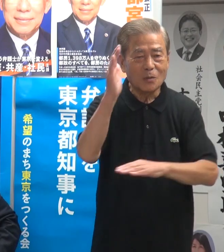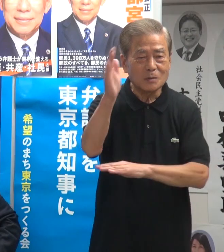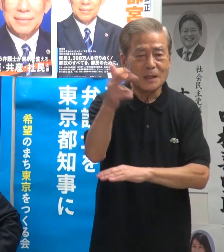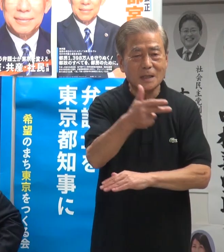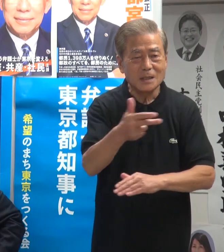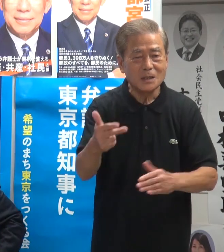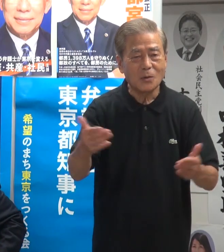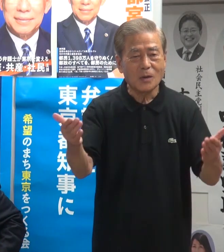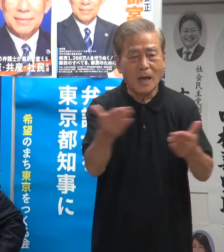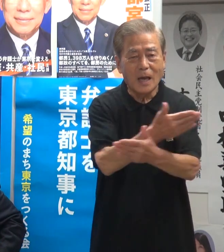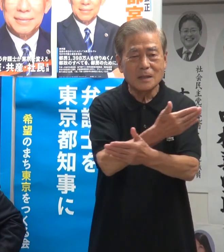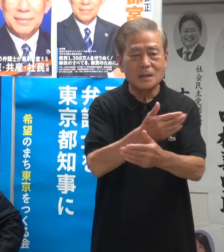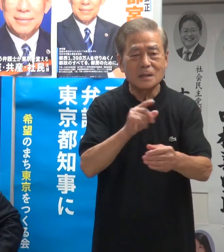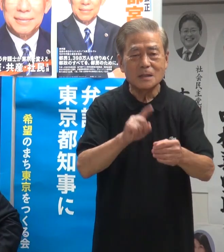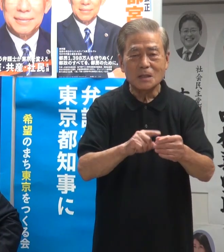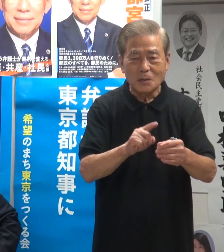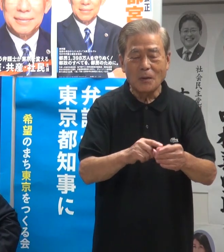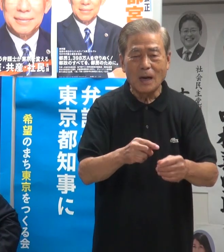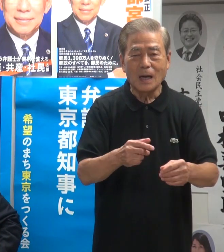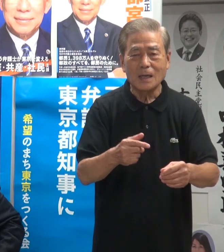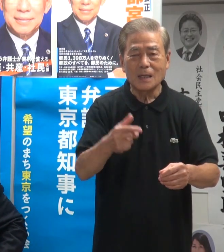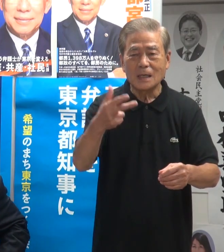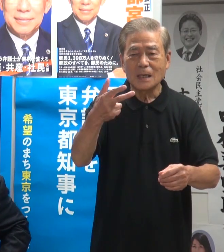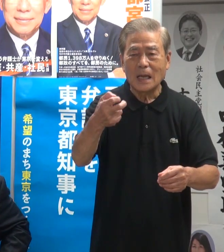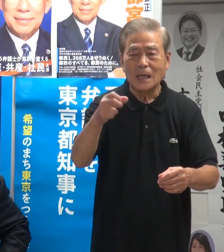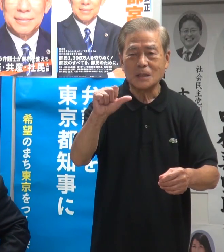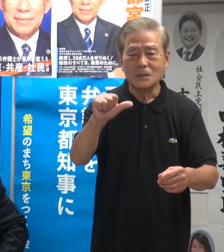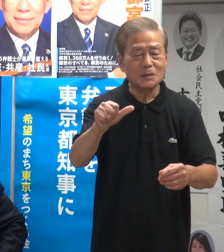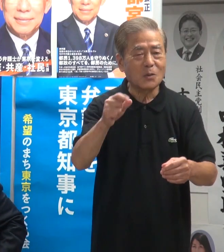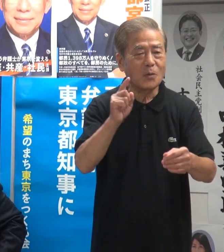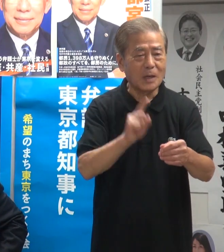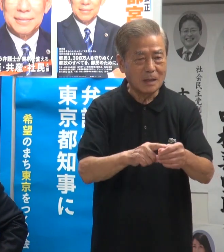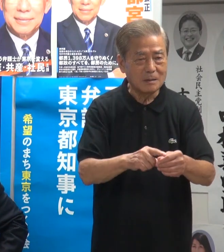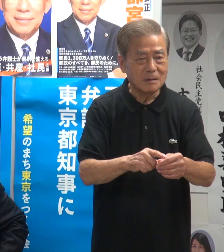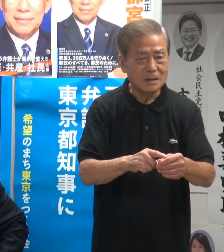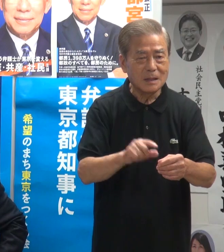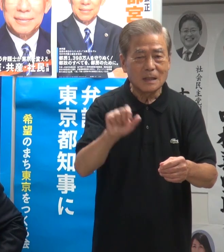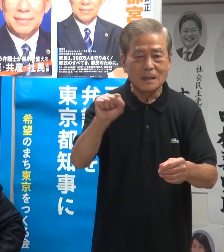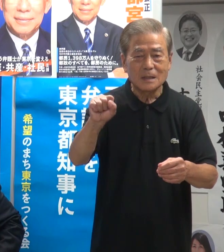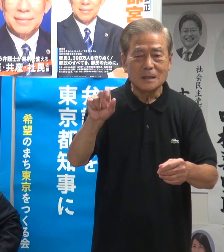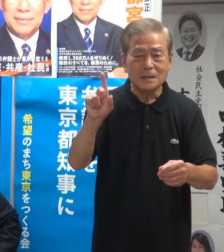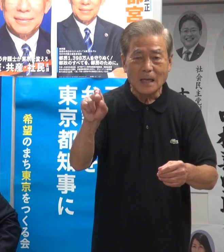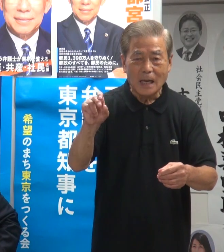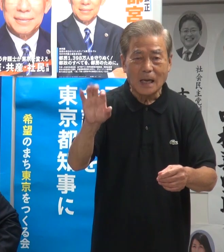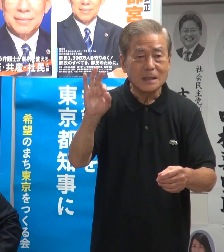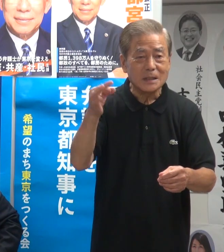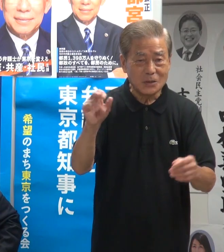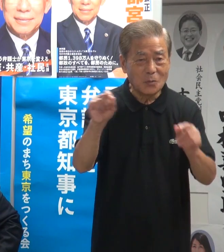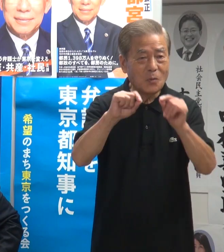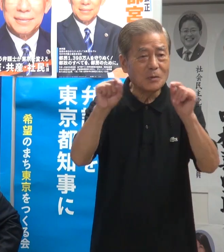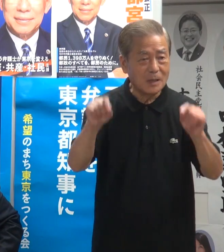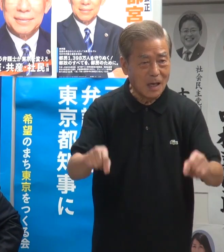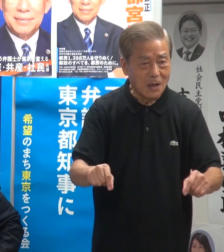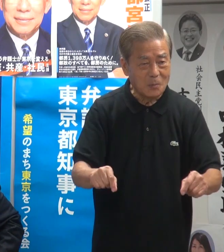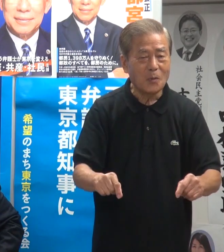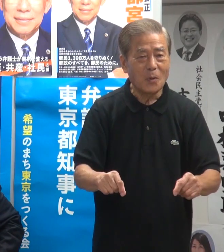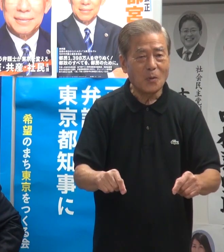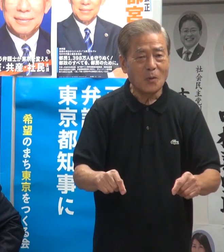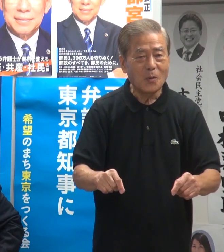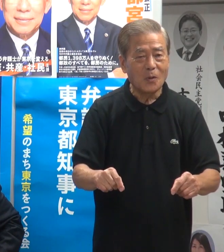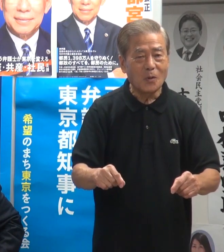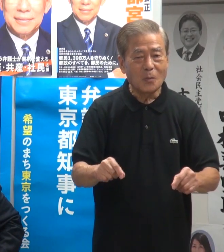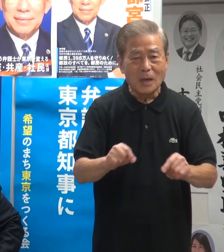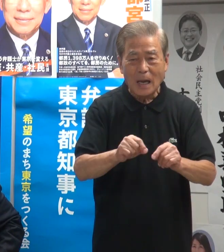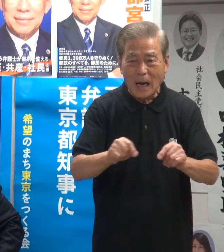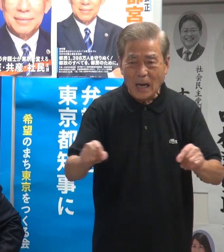かかるんじゃないかと思う。サラ金一つね、グレーゾーン金利やって30年かかってるでしょ。総力を挙げてやったんですけど、そ